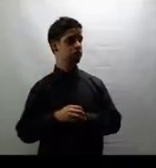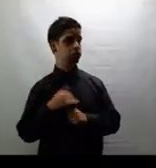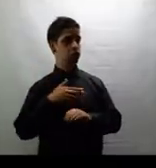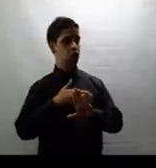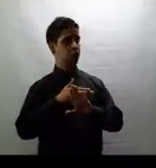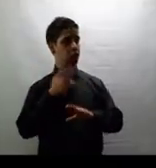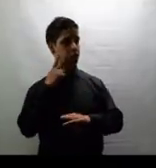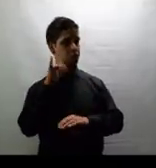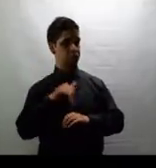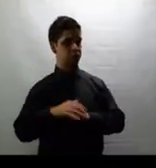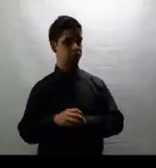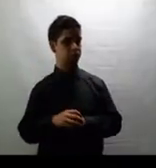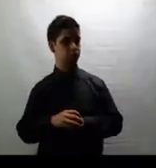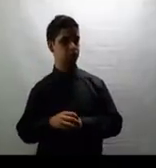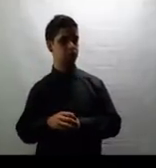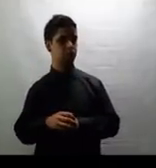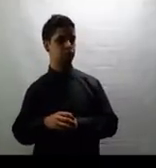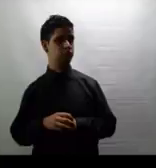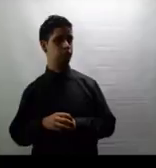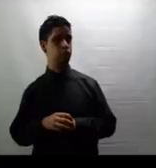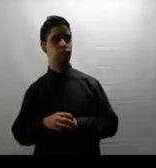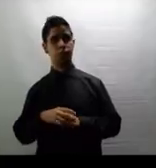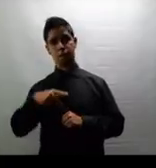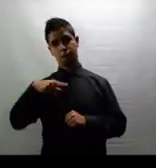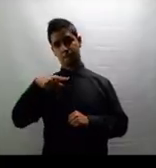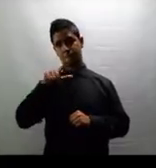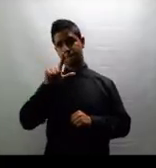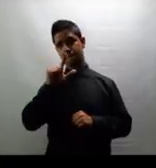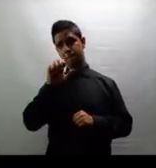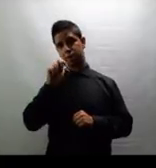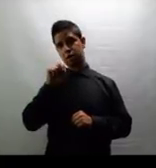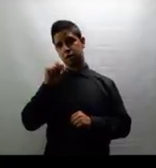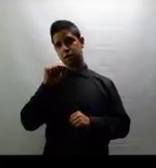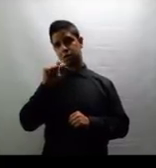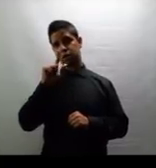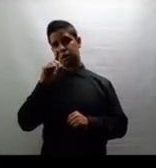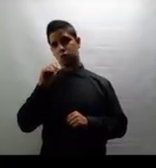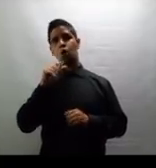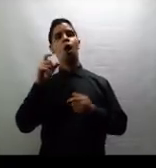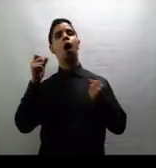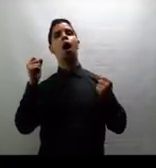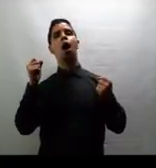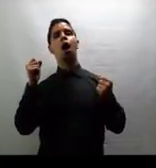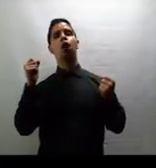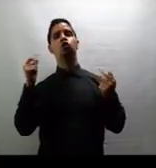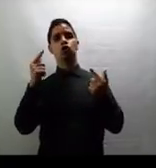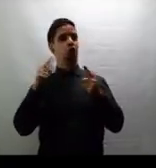este otro es planeando a todos y aquí pues le tira a todo el mundo